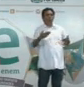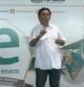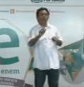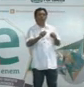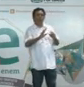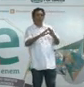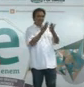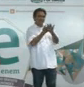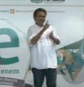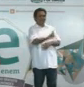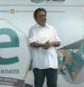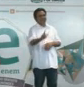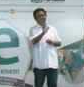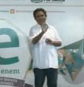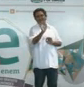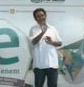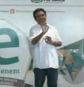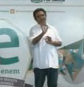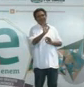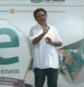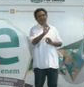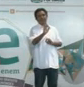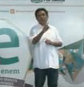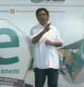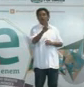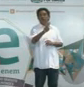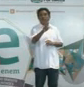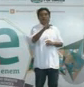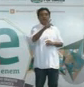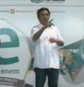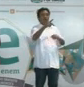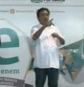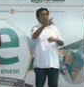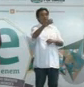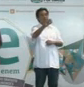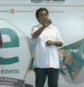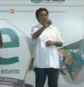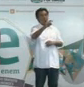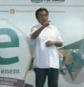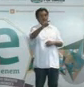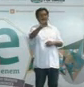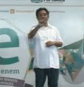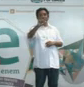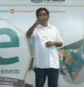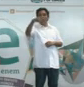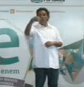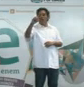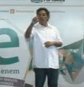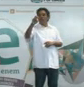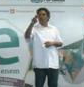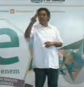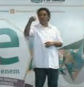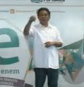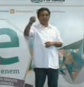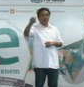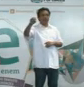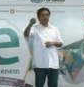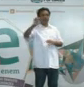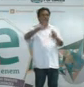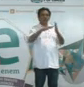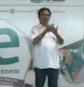escola literária. O que a gente vive hoje se chama pós-modernismo. E o pós-modernismo não é